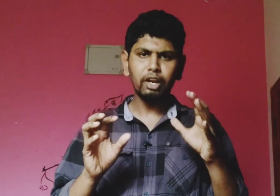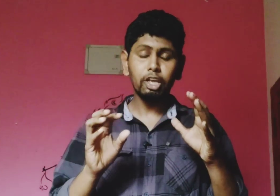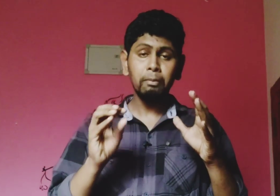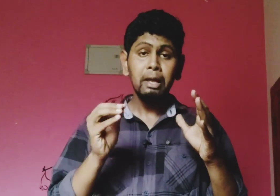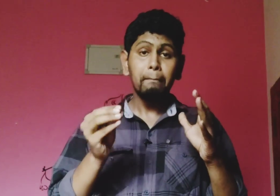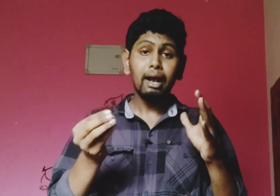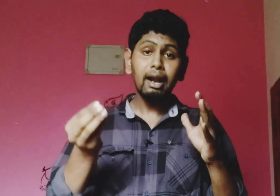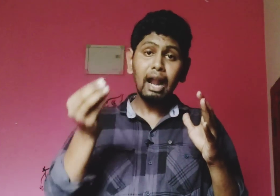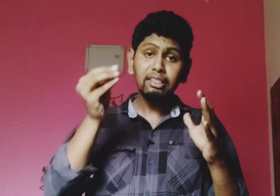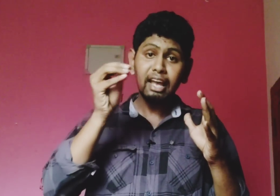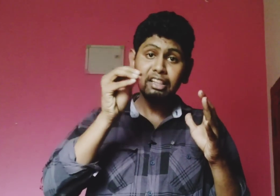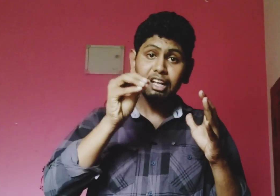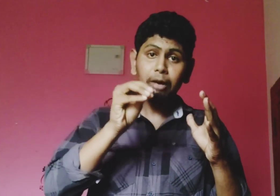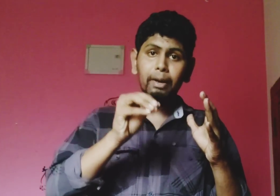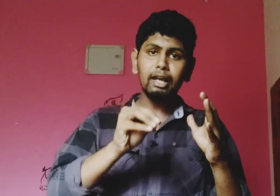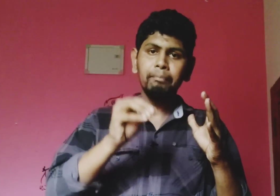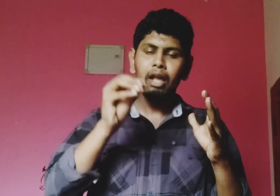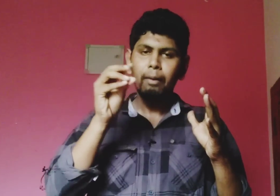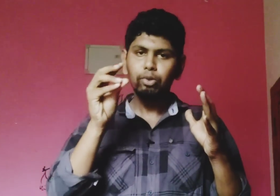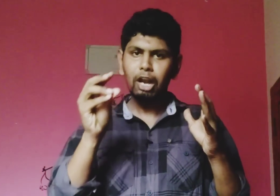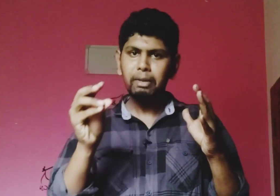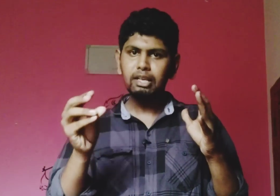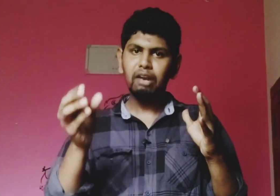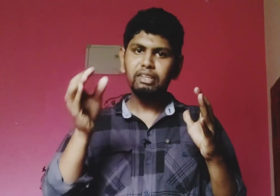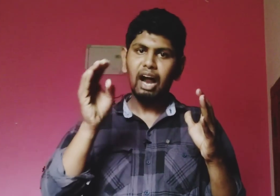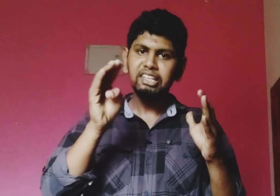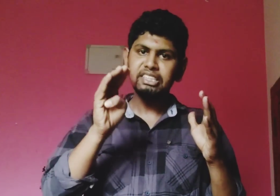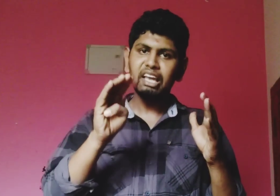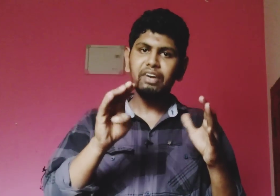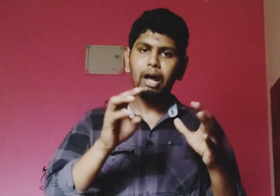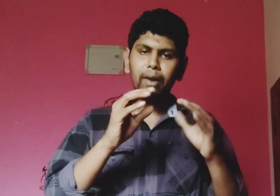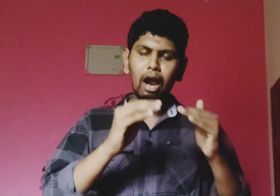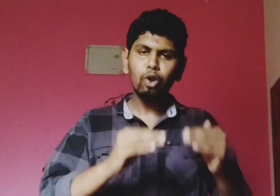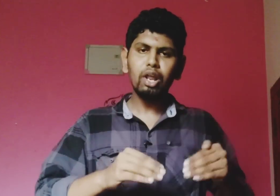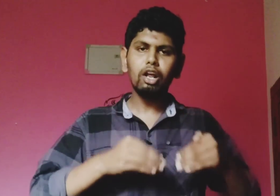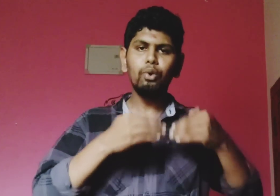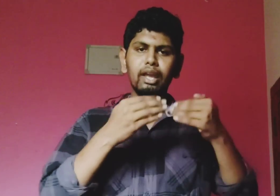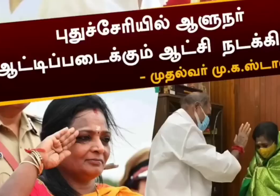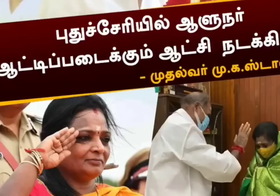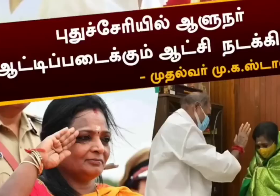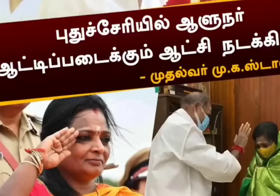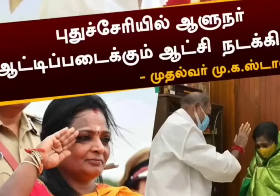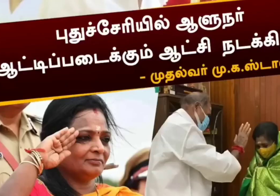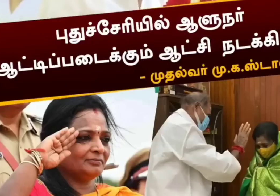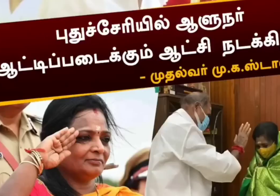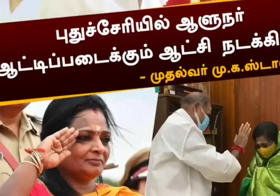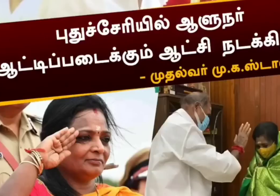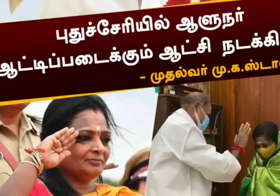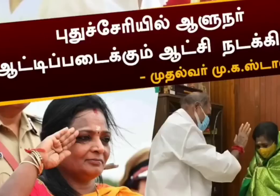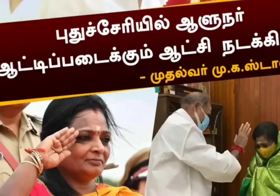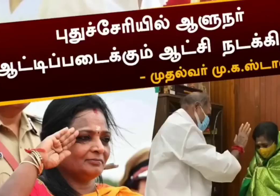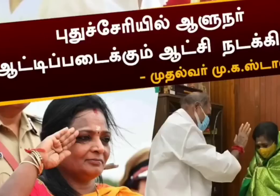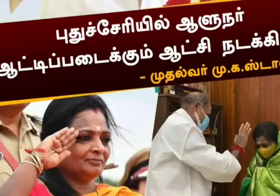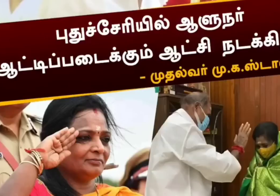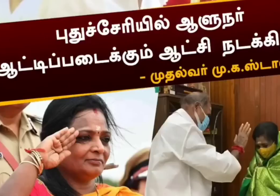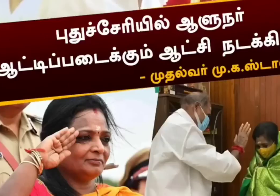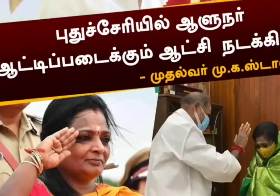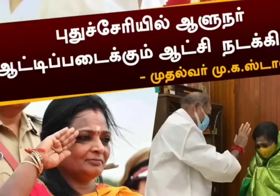வரைக்கும் மக்களால் தேர்ந்தெடுக்கப்பட்ட முதலமைச்சர்கள் வந்து ஆட்சி செய்ய விடாம ஆளுநர்களுடைய அந்த இன்ஃபுளுயன்ஸ் வந்து அதிகமா இருக்கு அப்படின்னு சொல்லிட்டு